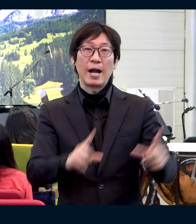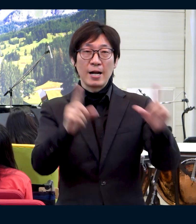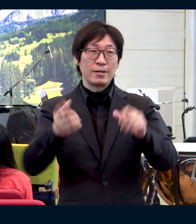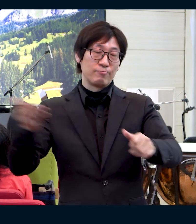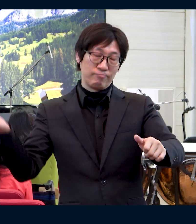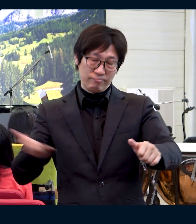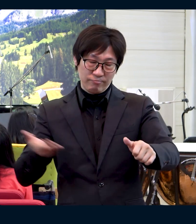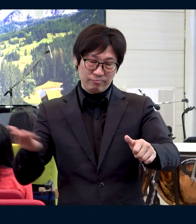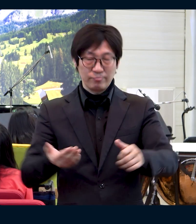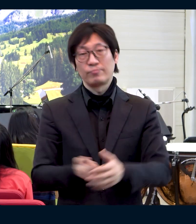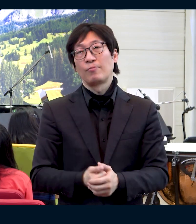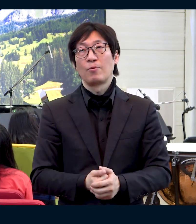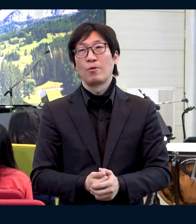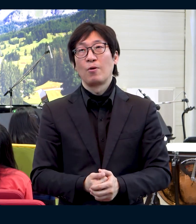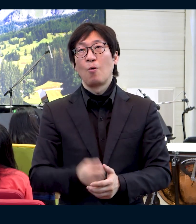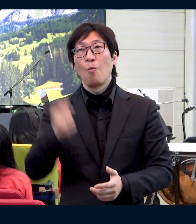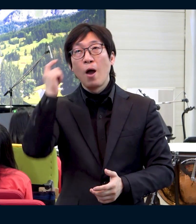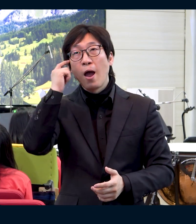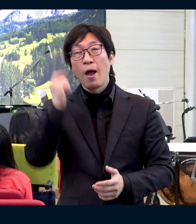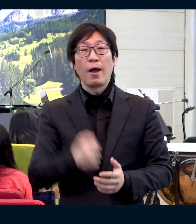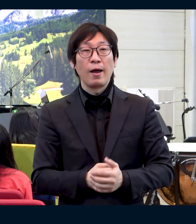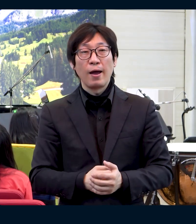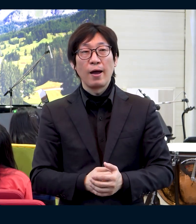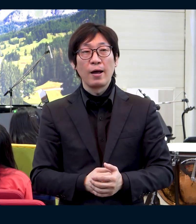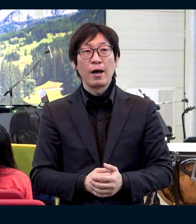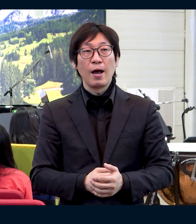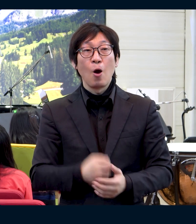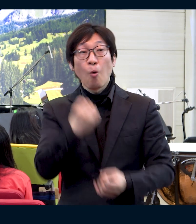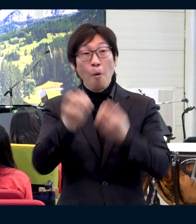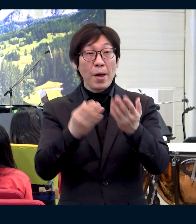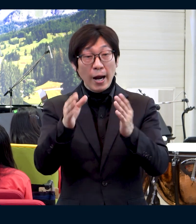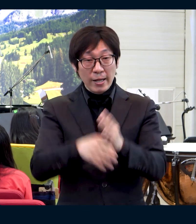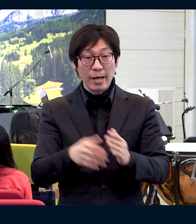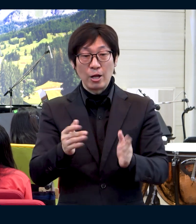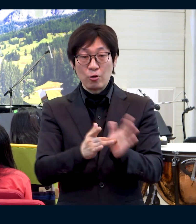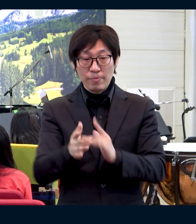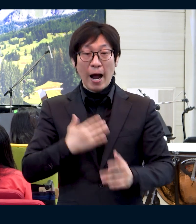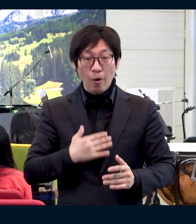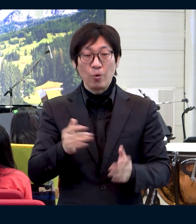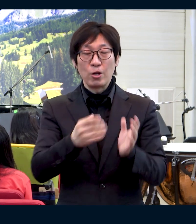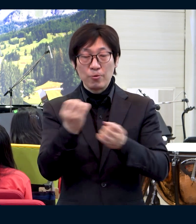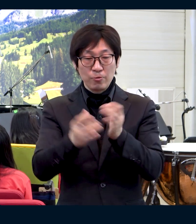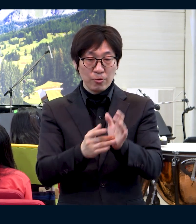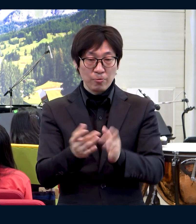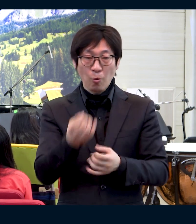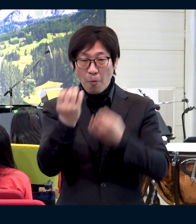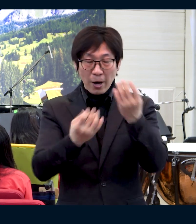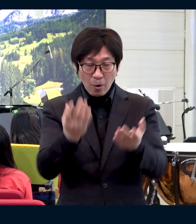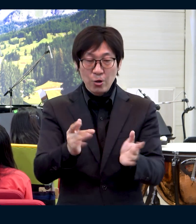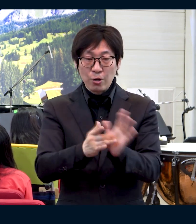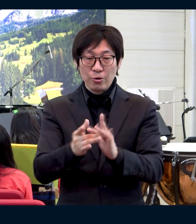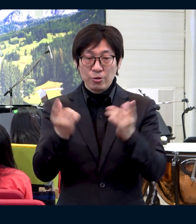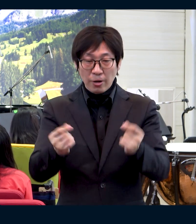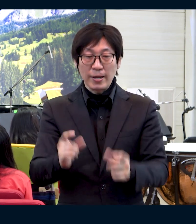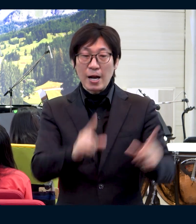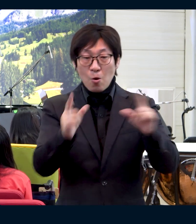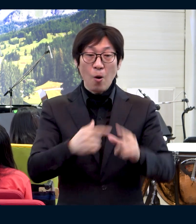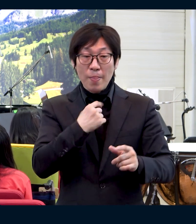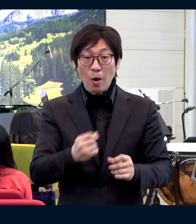고백하며 사셨으면 좋겠습니다. 왜냐하면 그때마다 내가 예수님을 알고 예수님을 고백하고